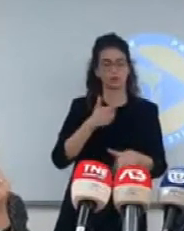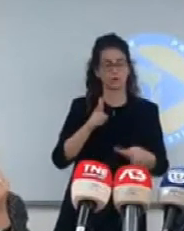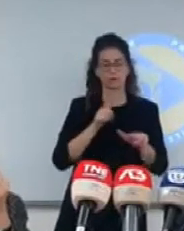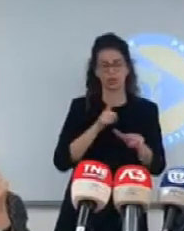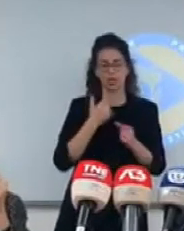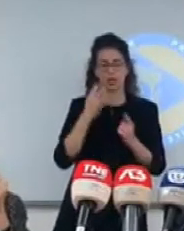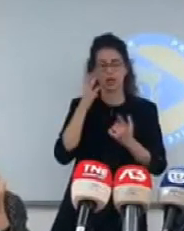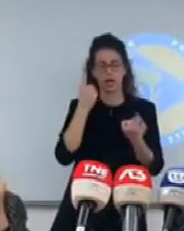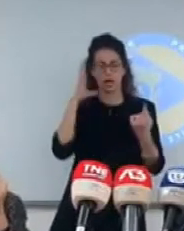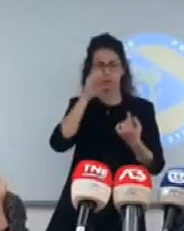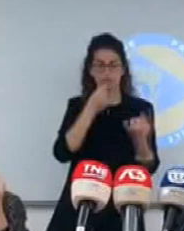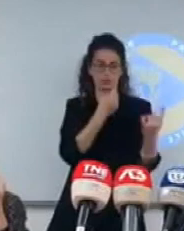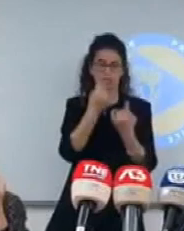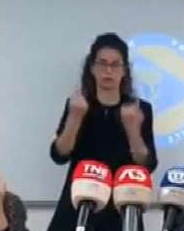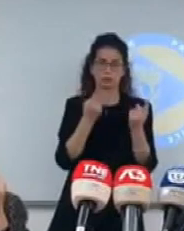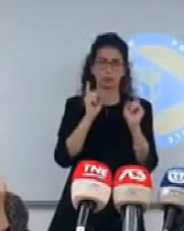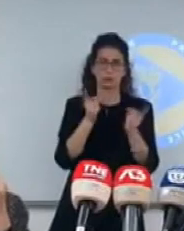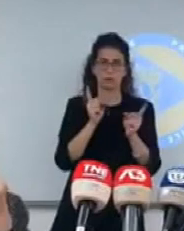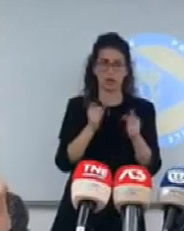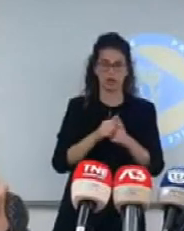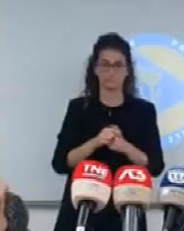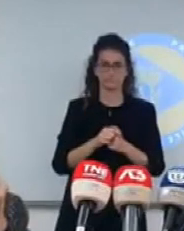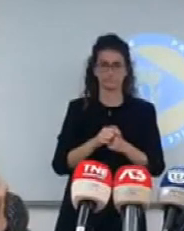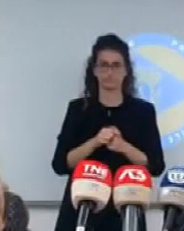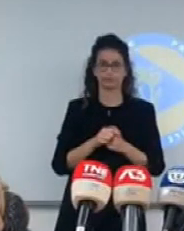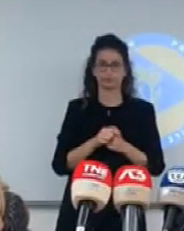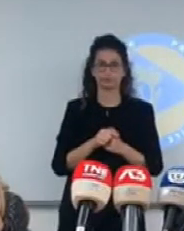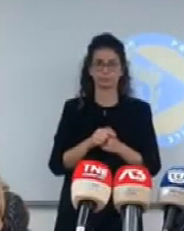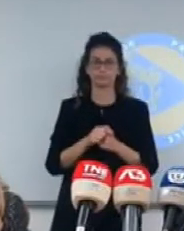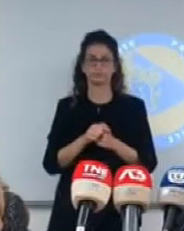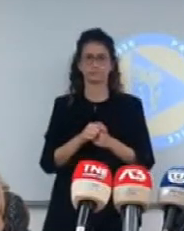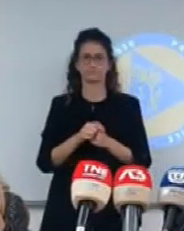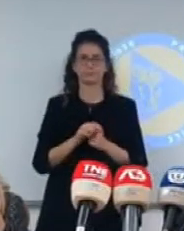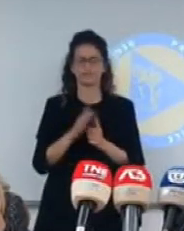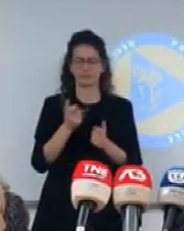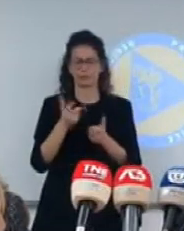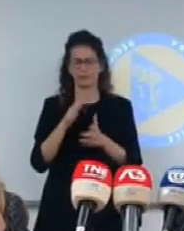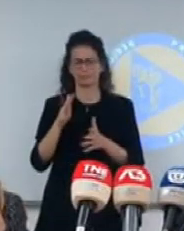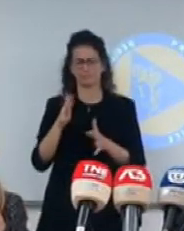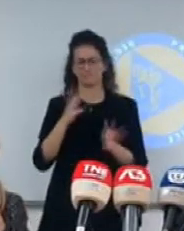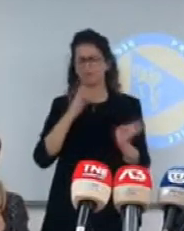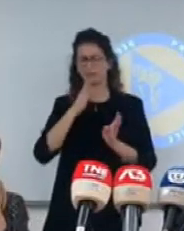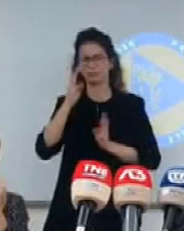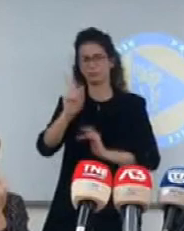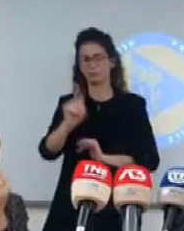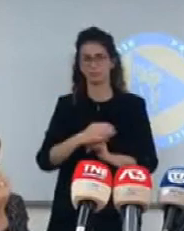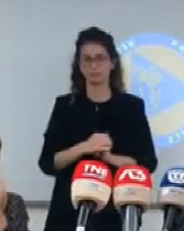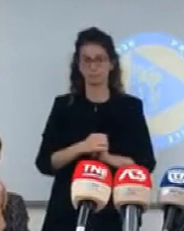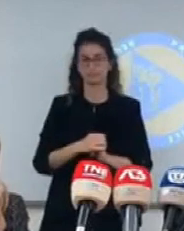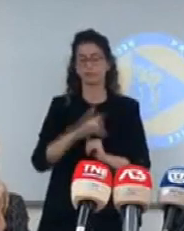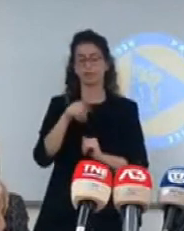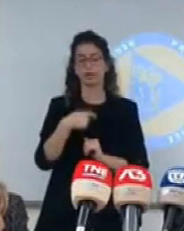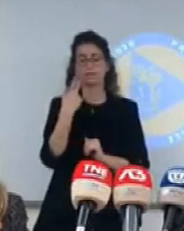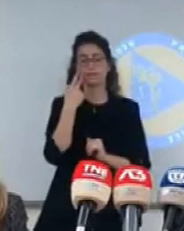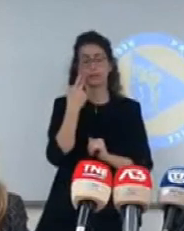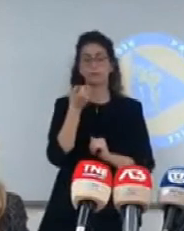succedendo che fotografa correttamente la situazione di altri sono dati fuorvianti poi se andiamo a vedere i